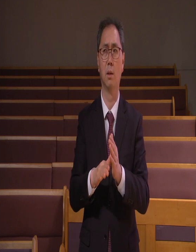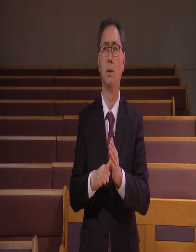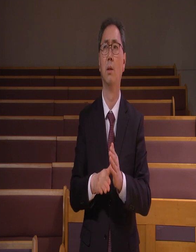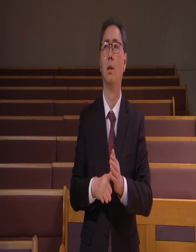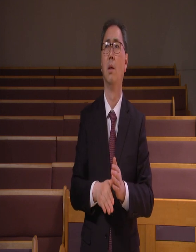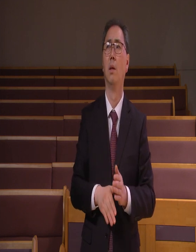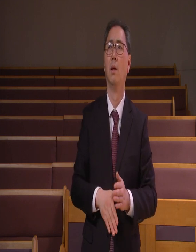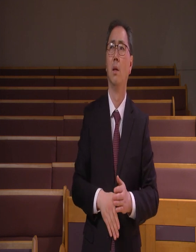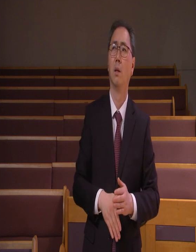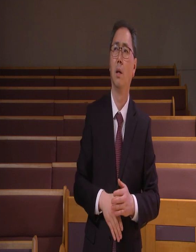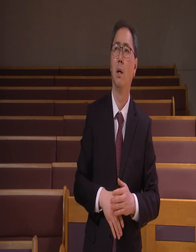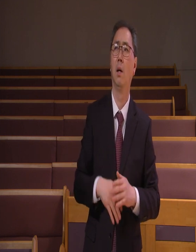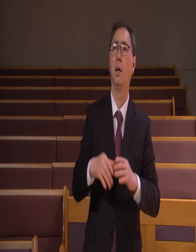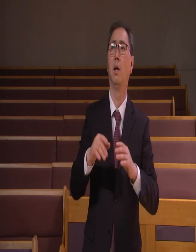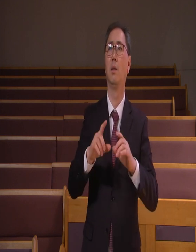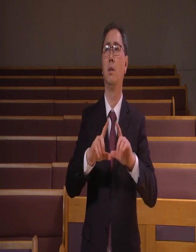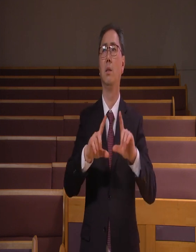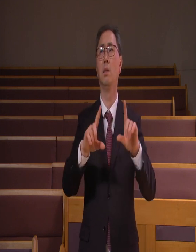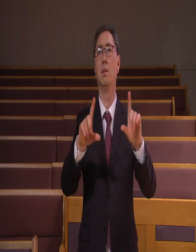그때에